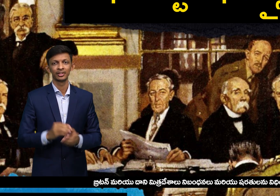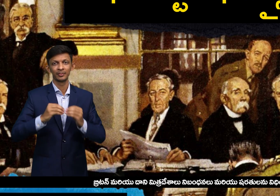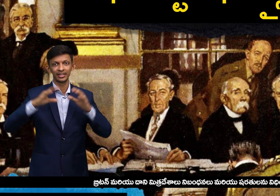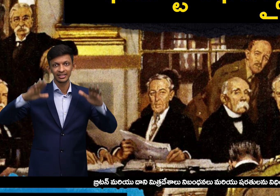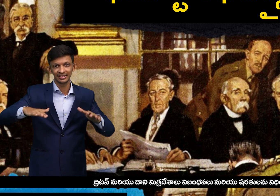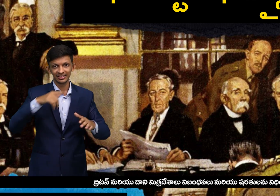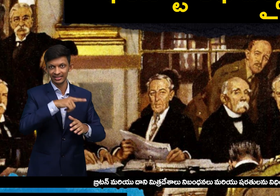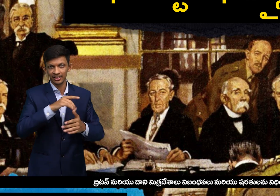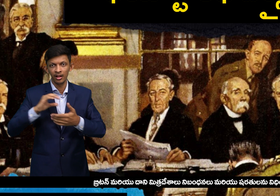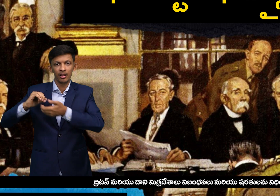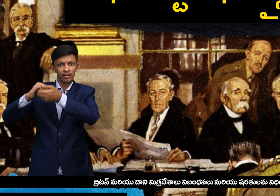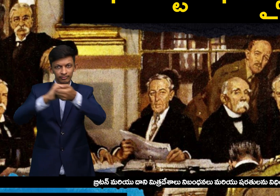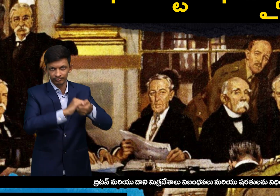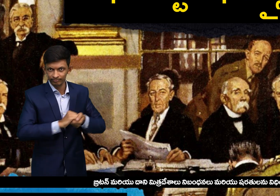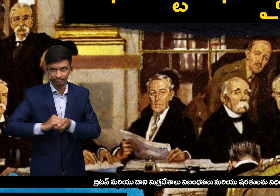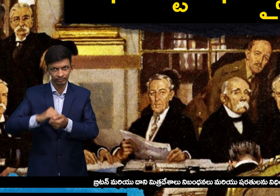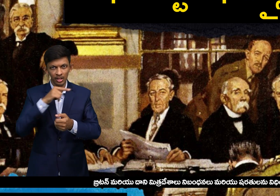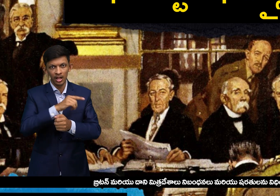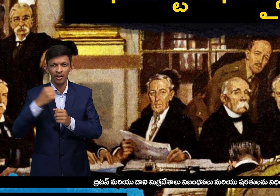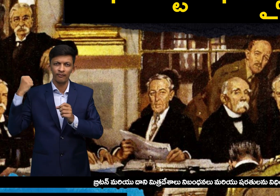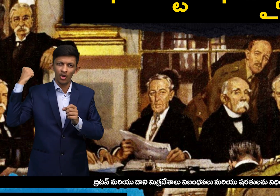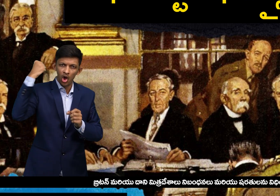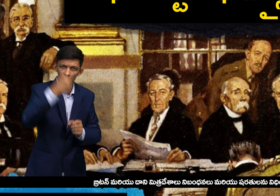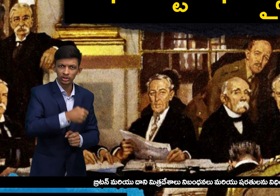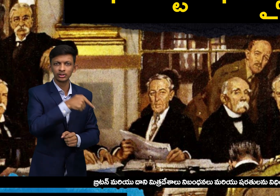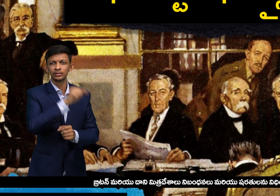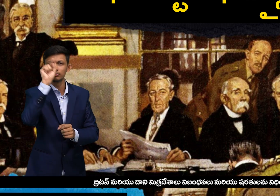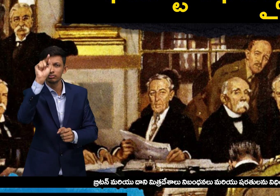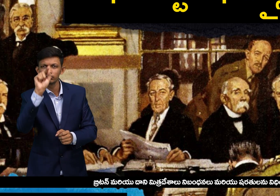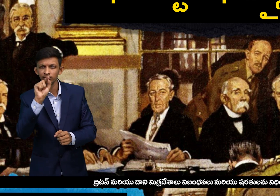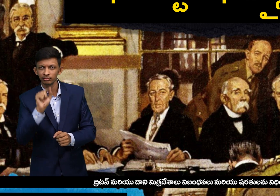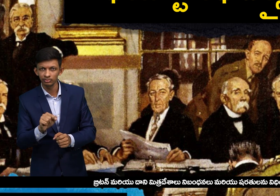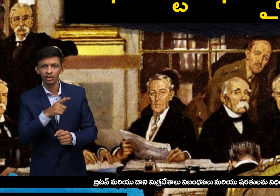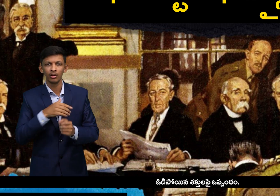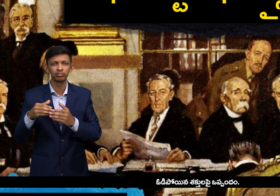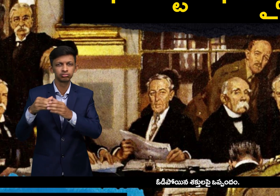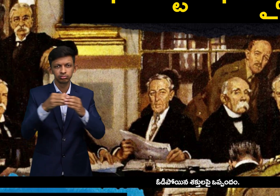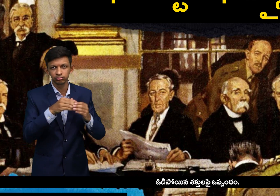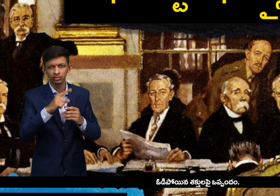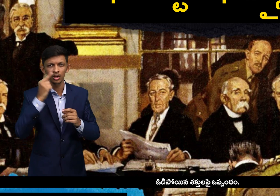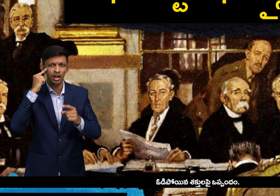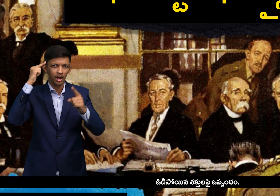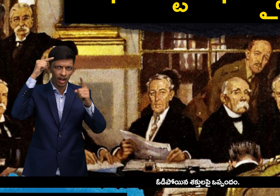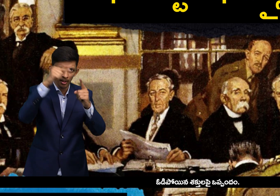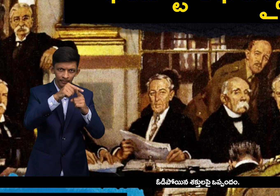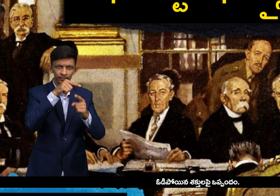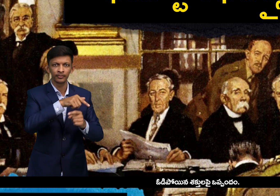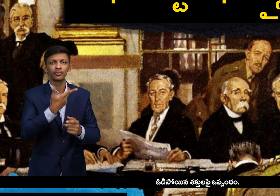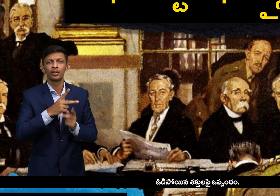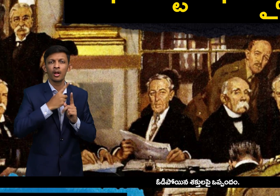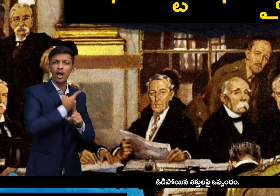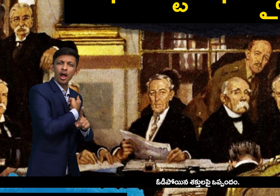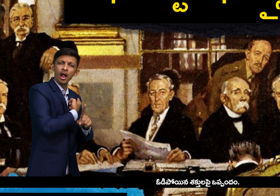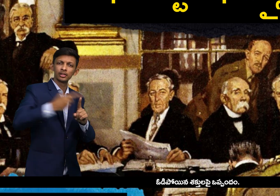బ్రిటన్ మరియు దాని మిత్రదేశాలు నిబంధనలు మరియు షరతులను విధించాయి. ఓడిపోయిన శక్తులపై